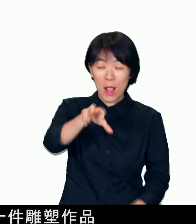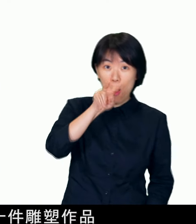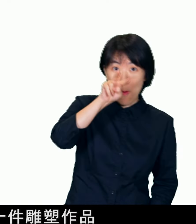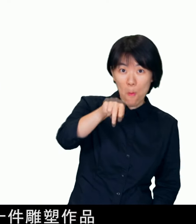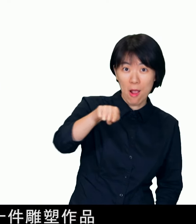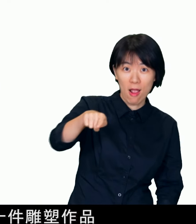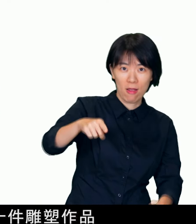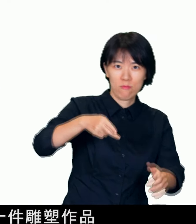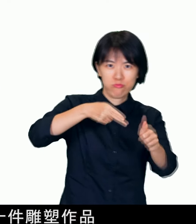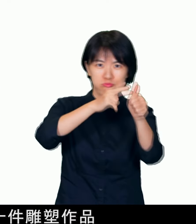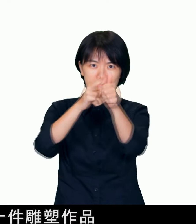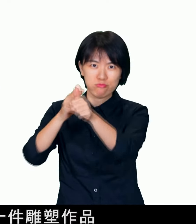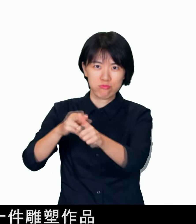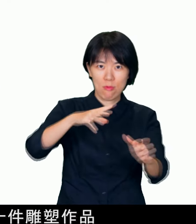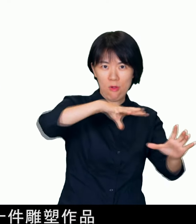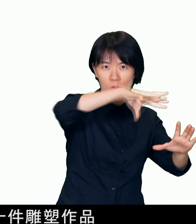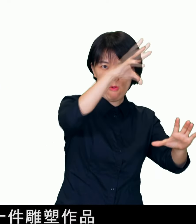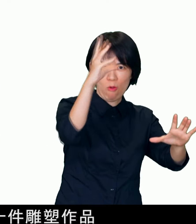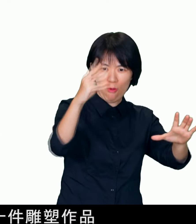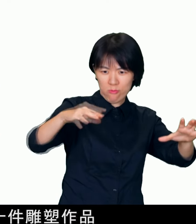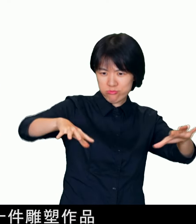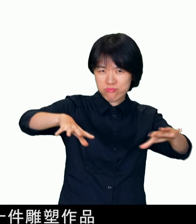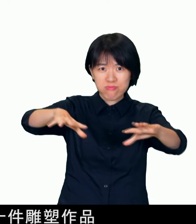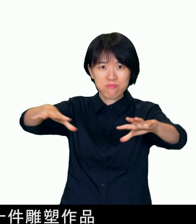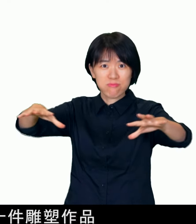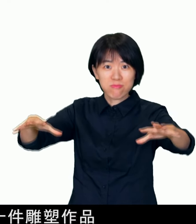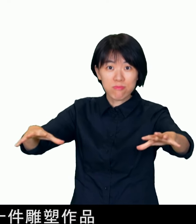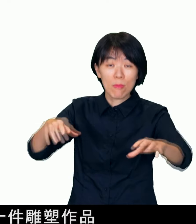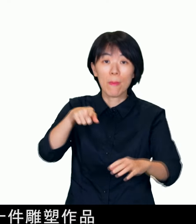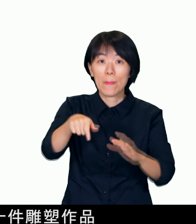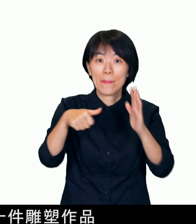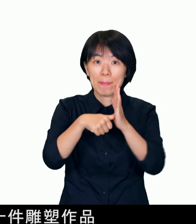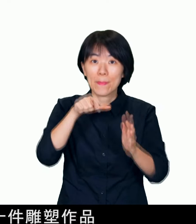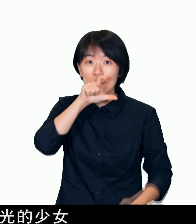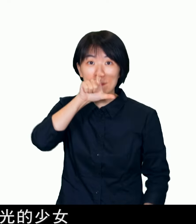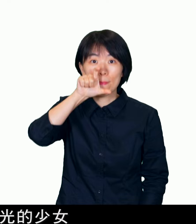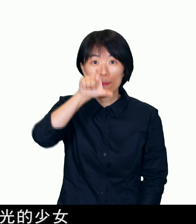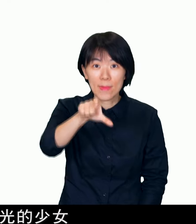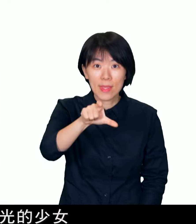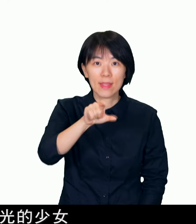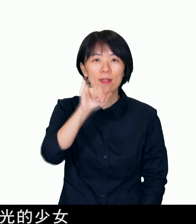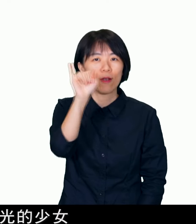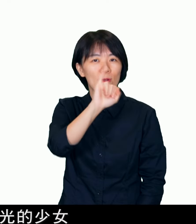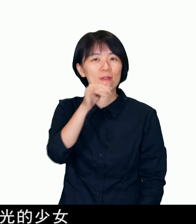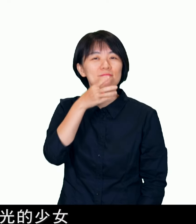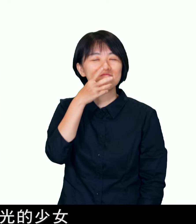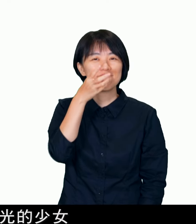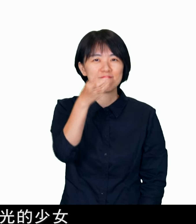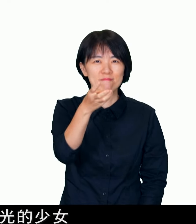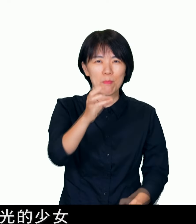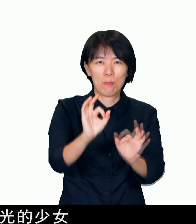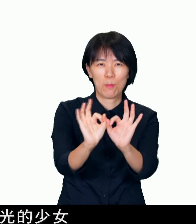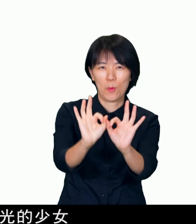在展场有一件雕塑作品，叫做《发光的少女》。